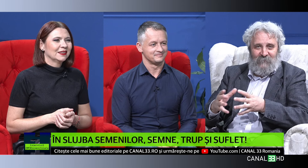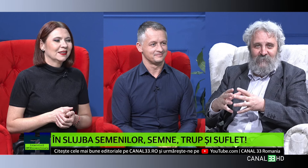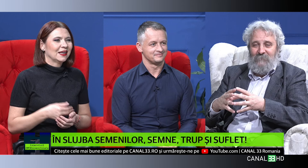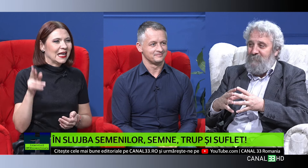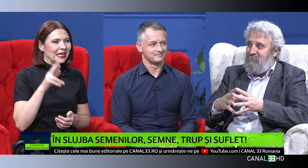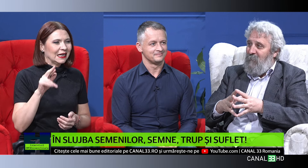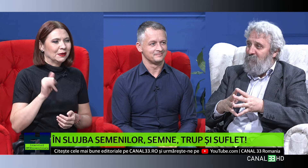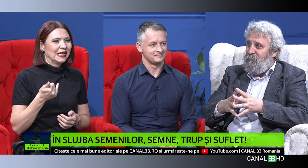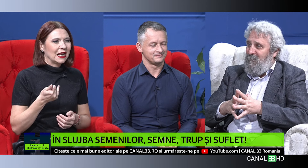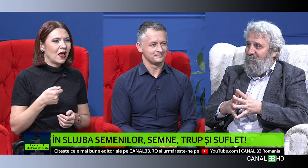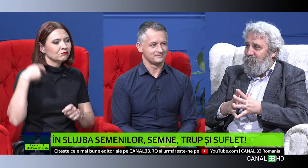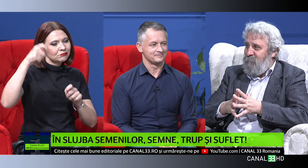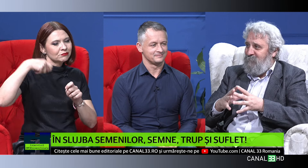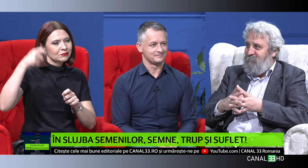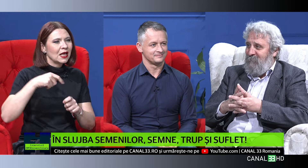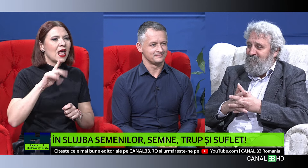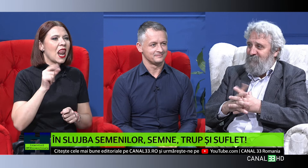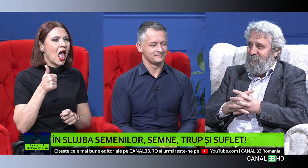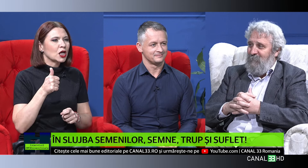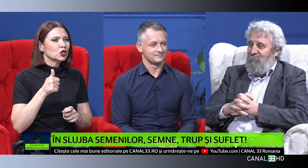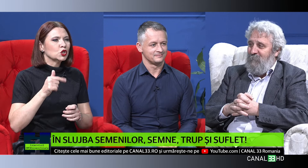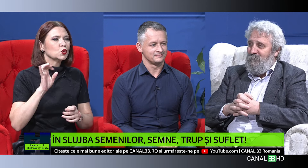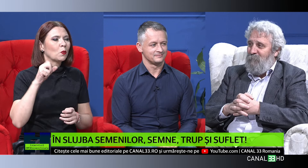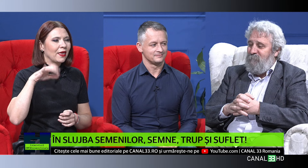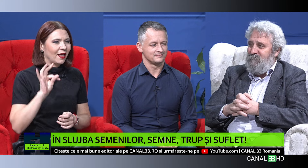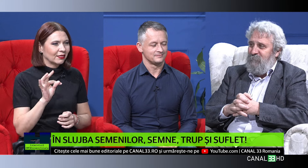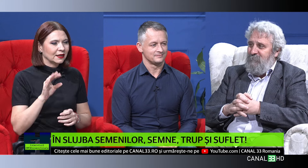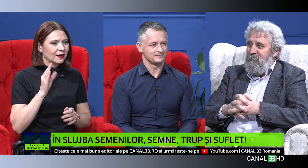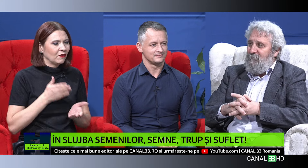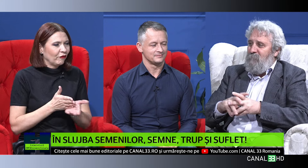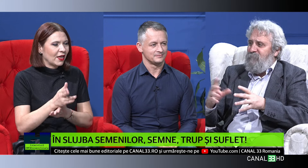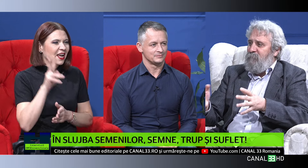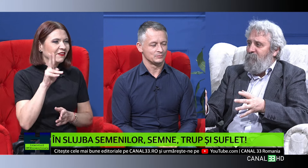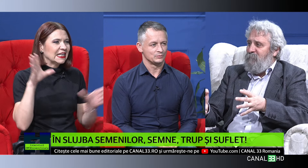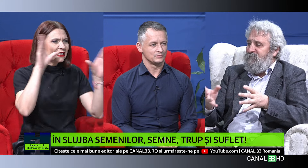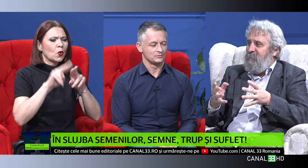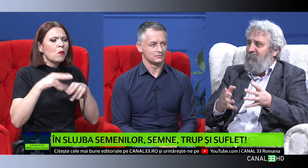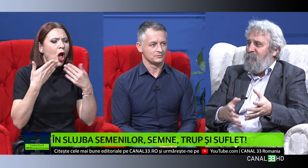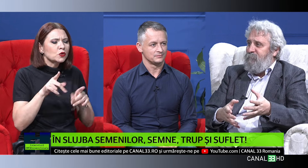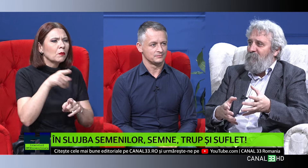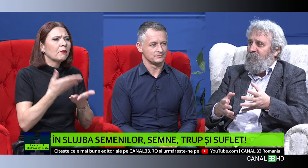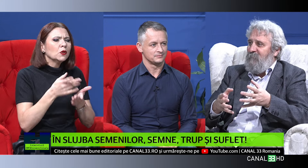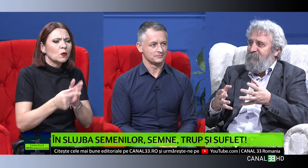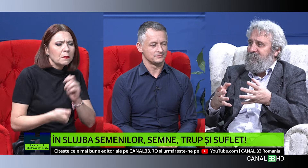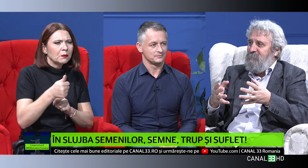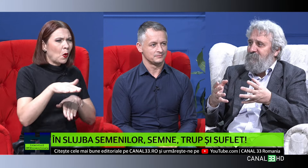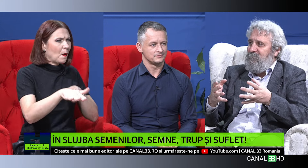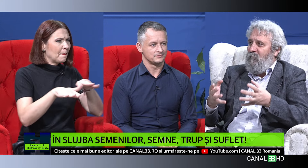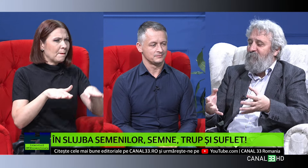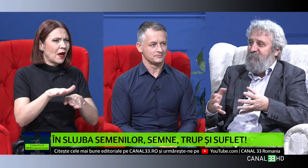la emisiunea La Subiect, în fiecare vineri seara la ora 19. Cum a început pentru tine, care a fost primul pas în povestea